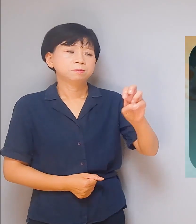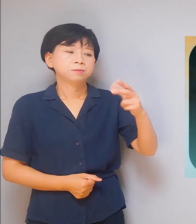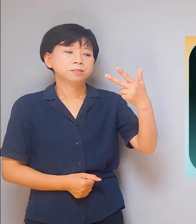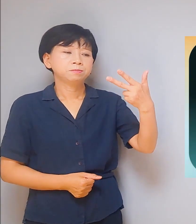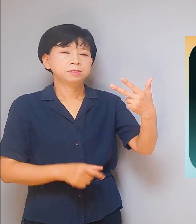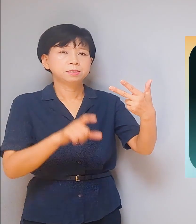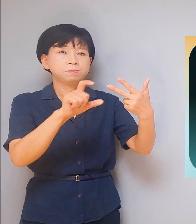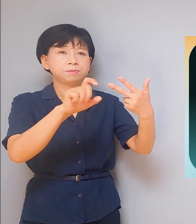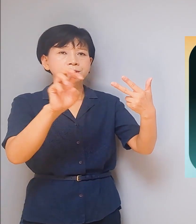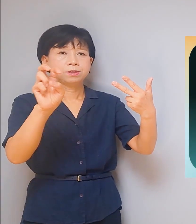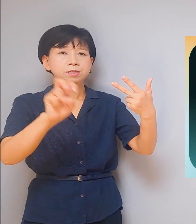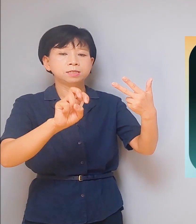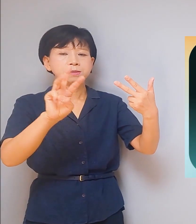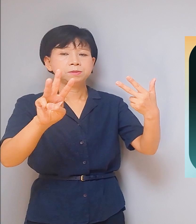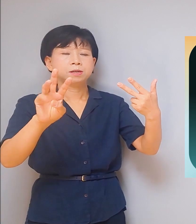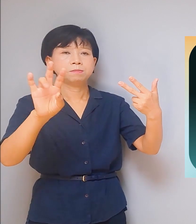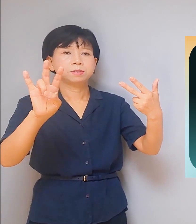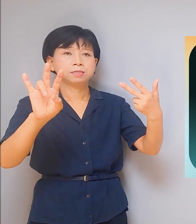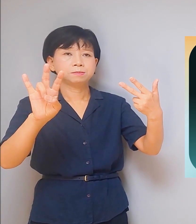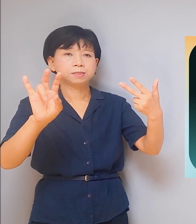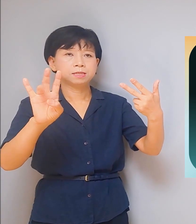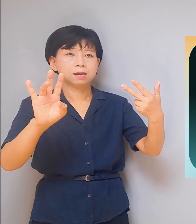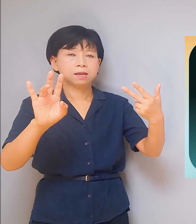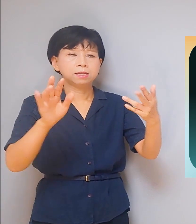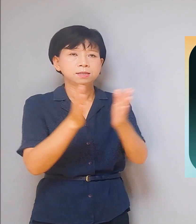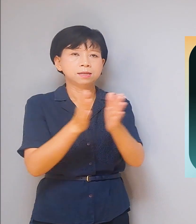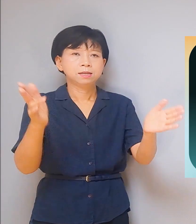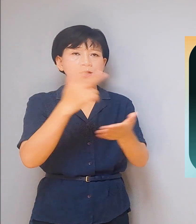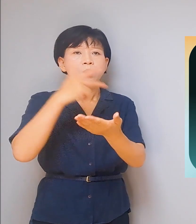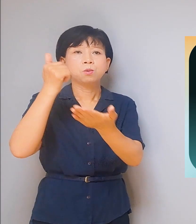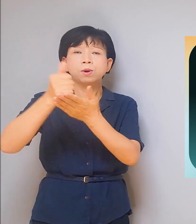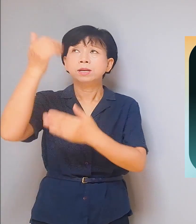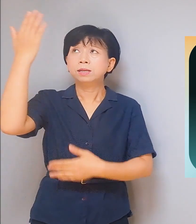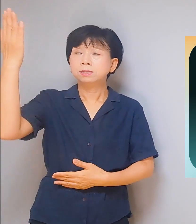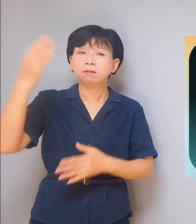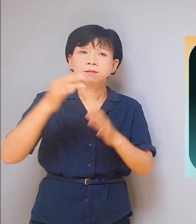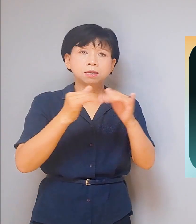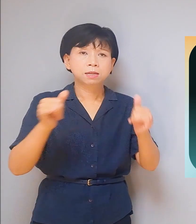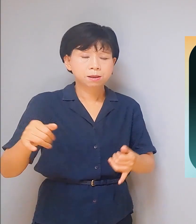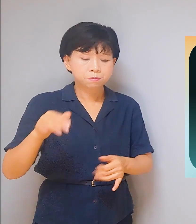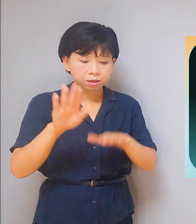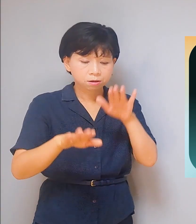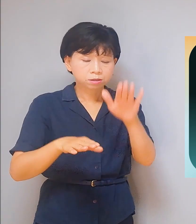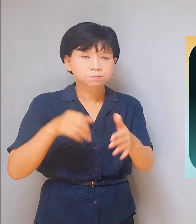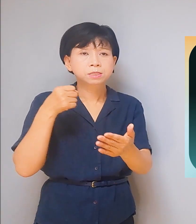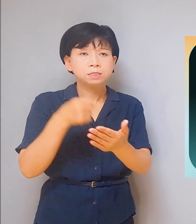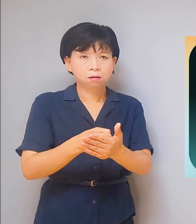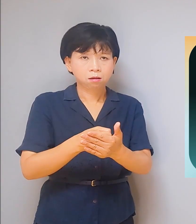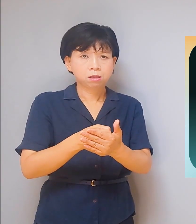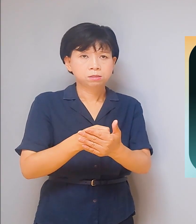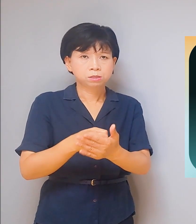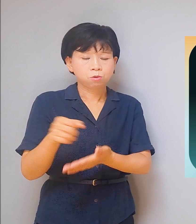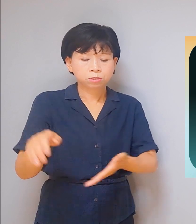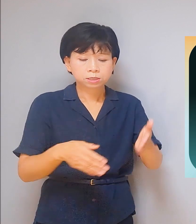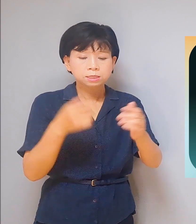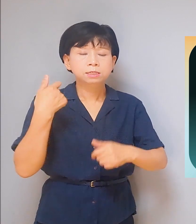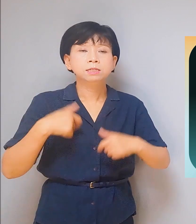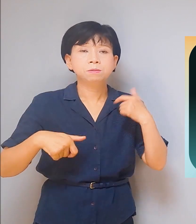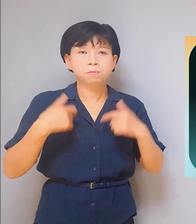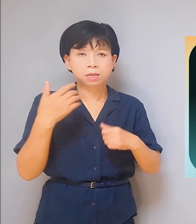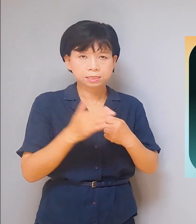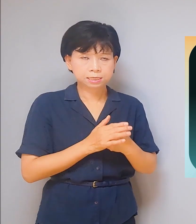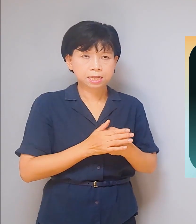23절과 24절에 보면요, 우리 같이 한번 읽어주십시오. 여호와께서 사람의 걸음을 정하시고 그의